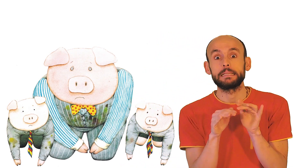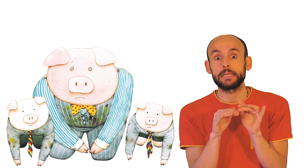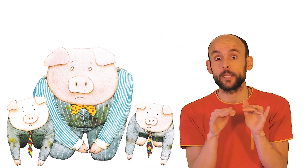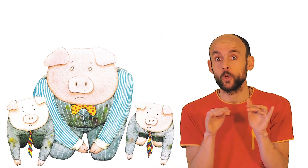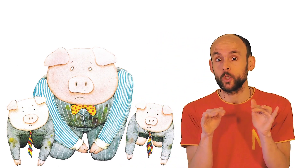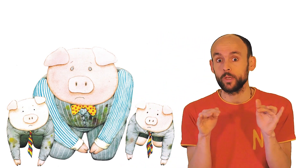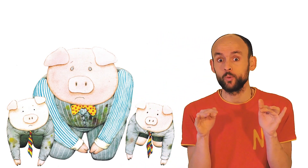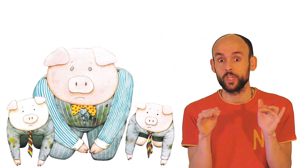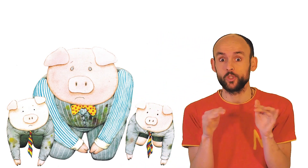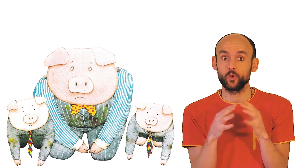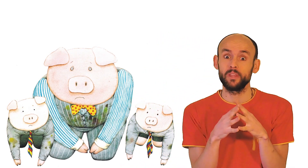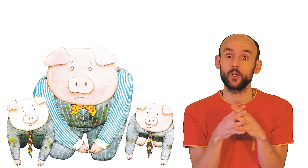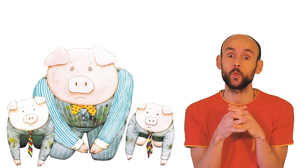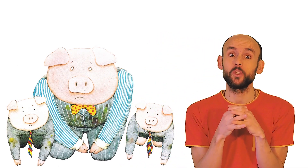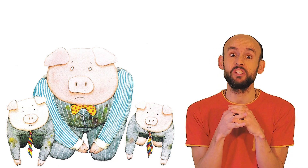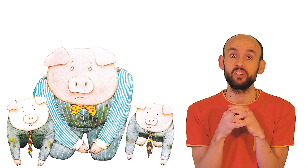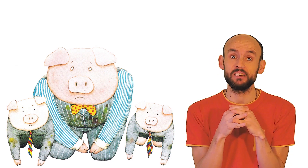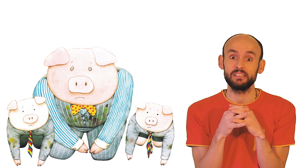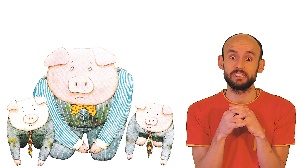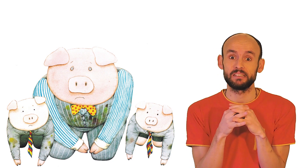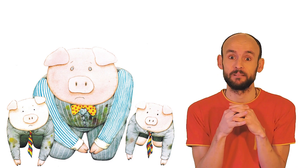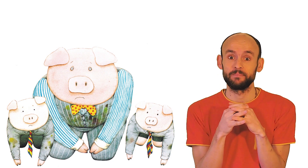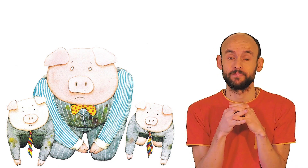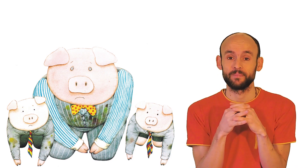dijeron los tres muchachos de rodillas.